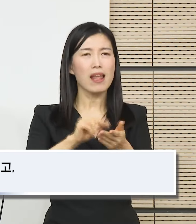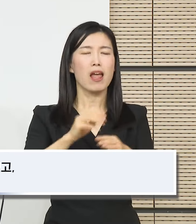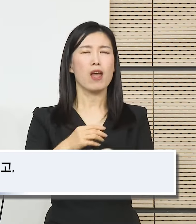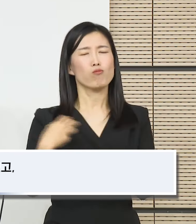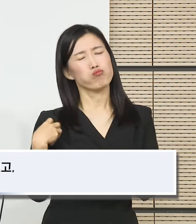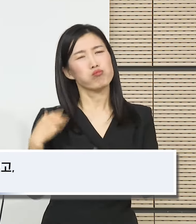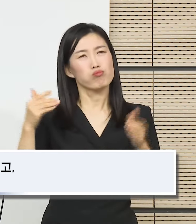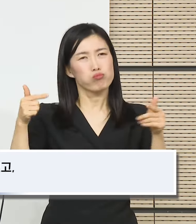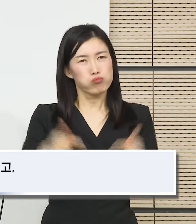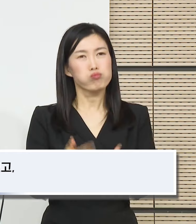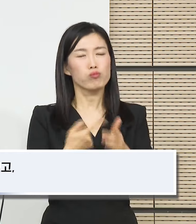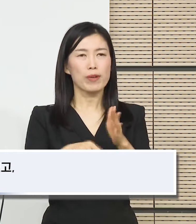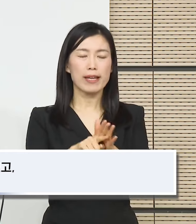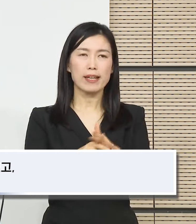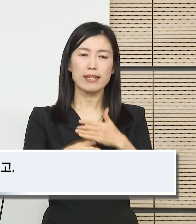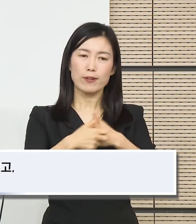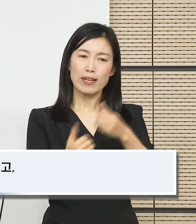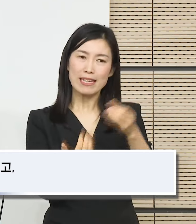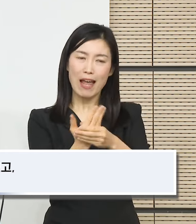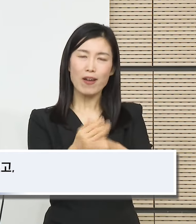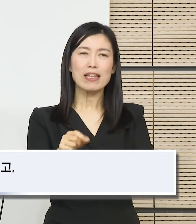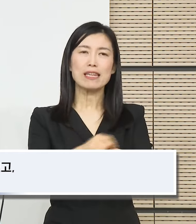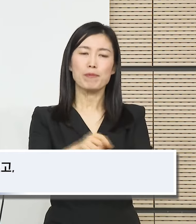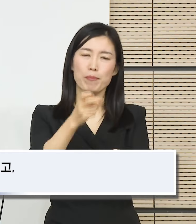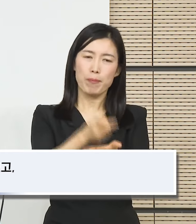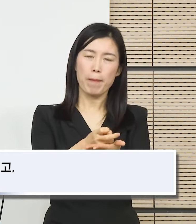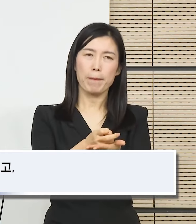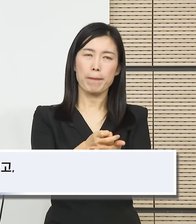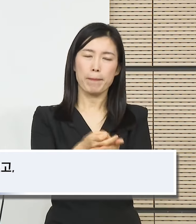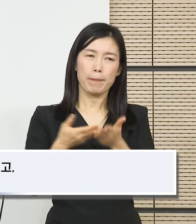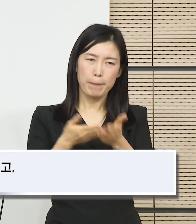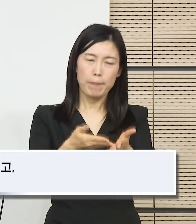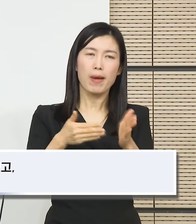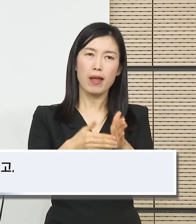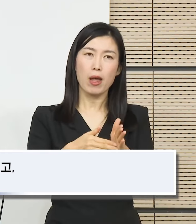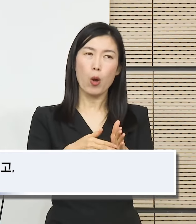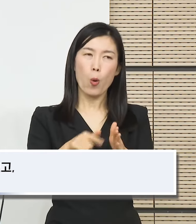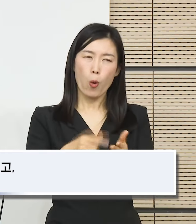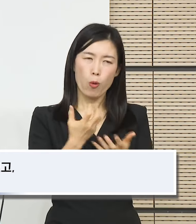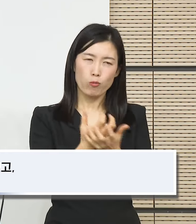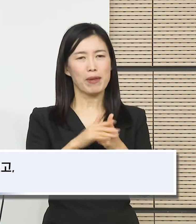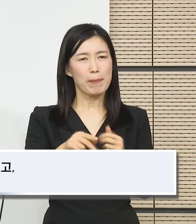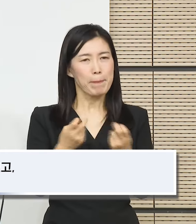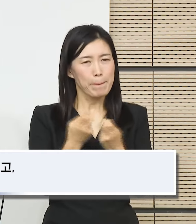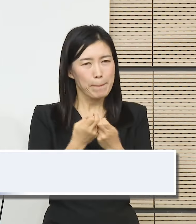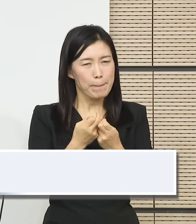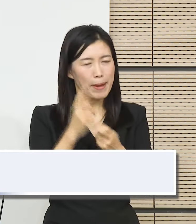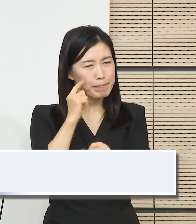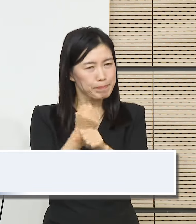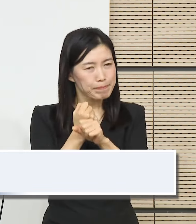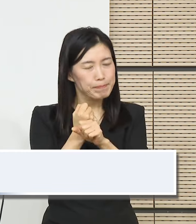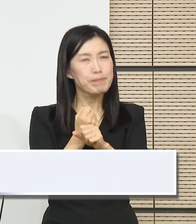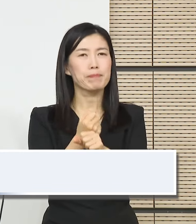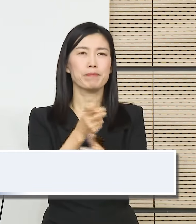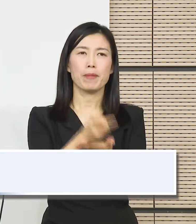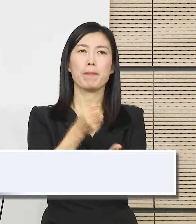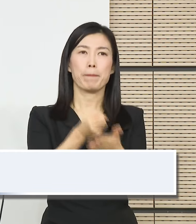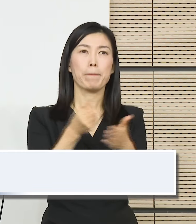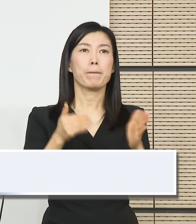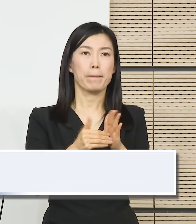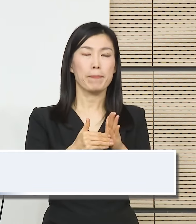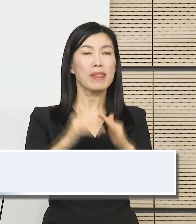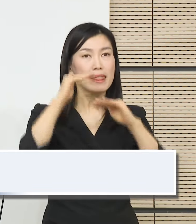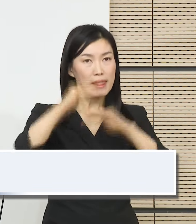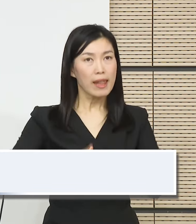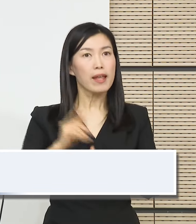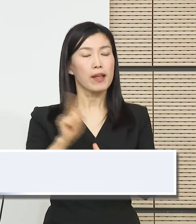의료사고처리특례법 제정안을 함께 성안하였고 그 안을 오늘 공개하였습니다. 그 주요 내용은 다음과